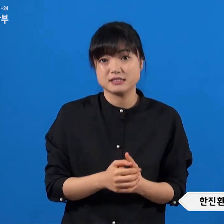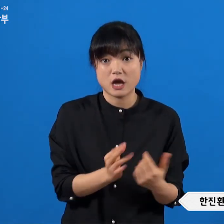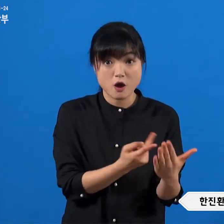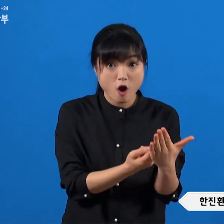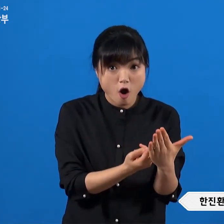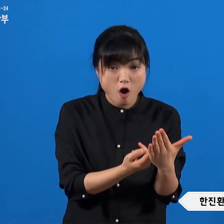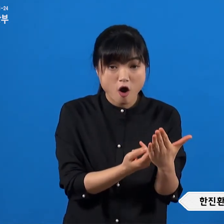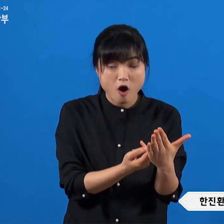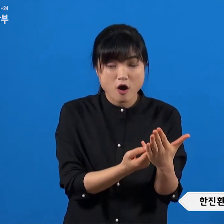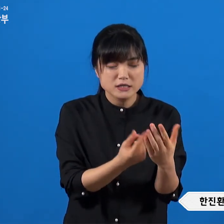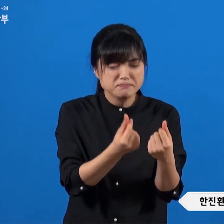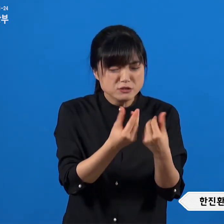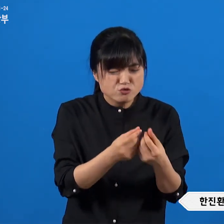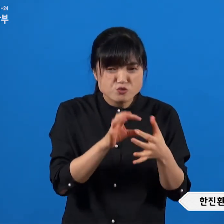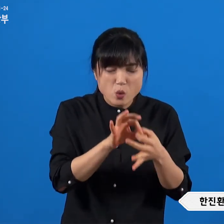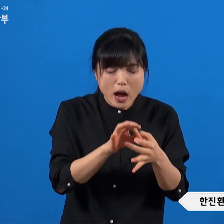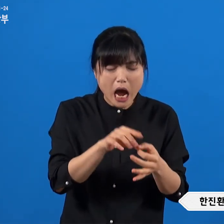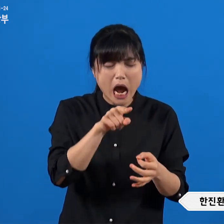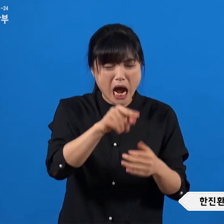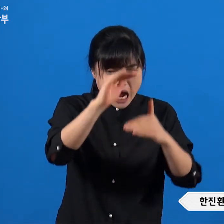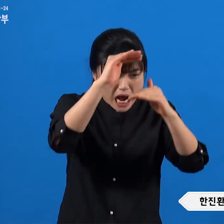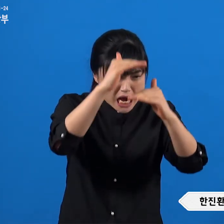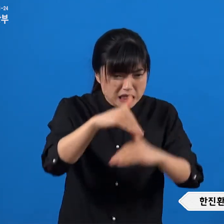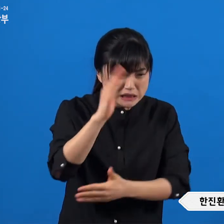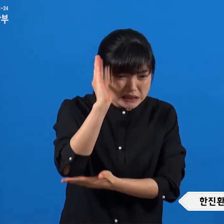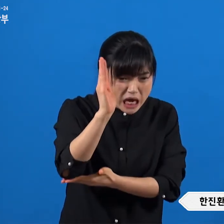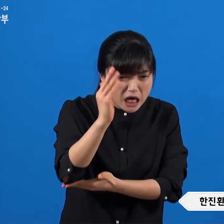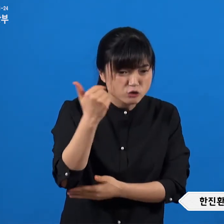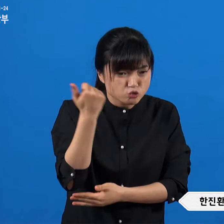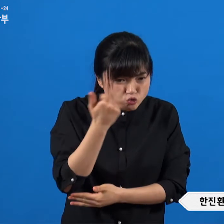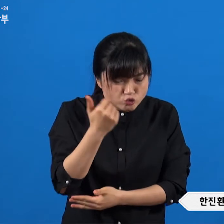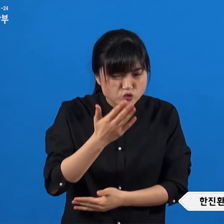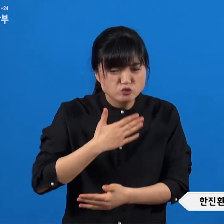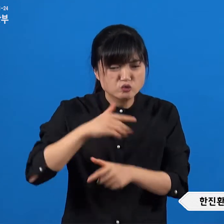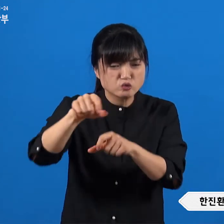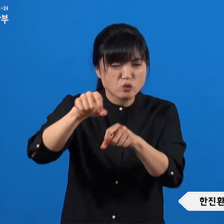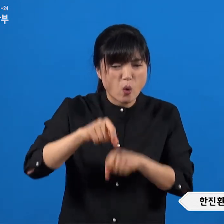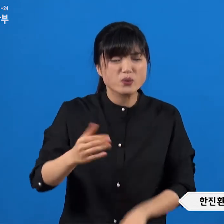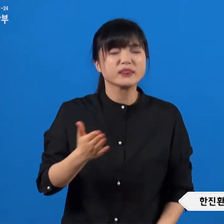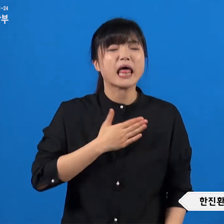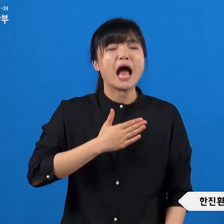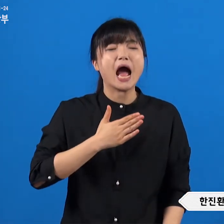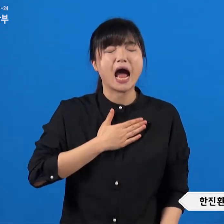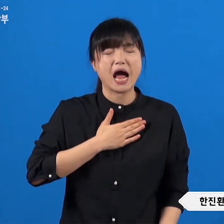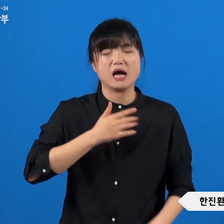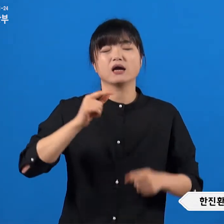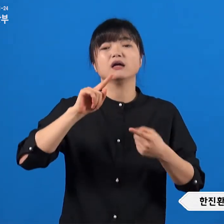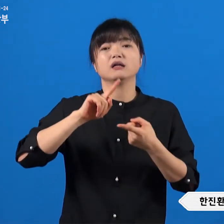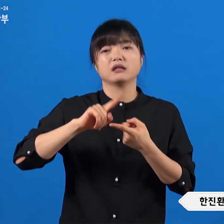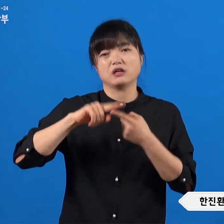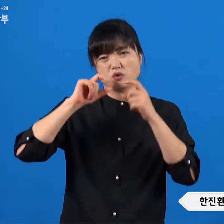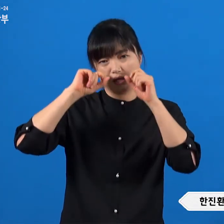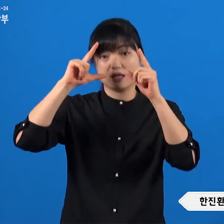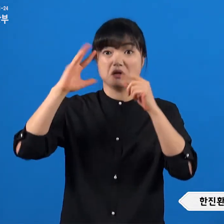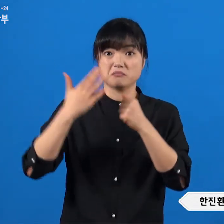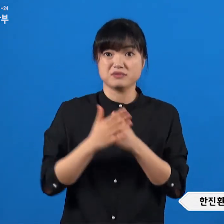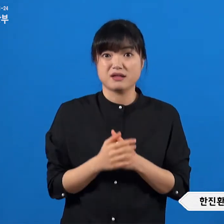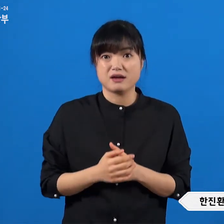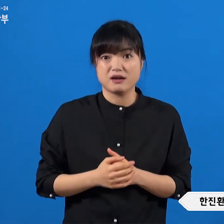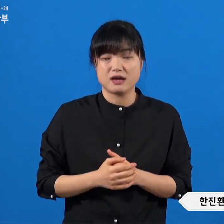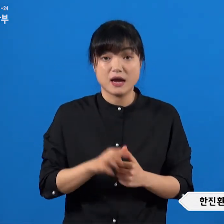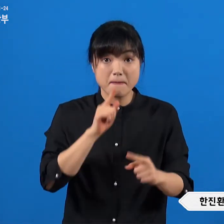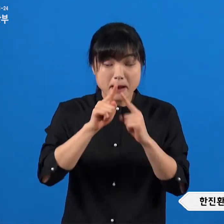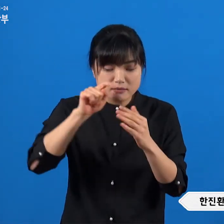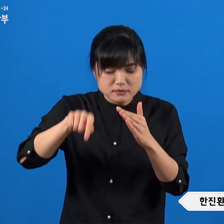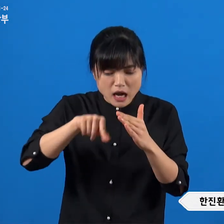통해서 저 얘기가 바로 나의 얘기구나 하는 것을 깨달아야 됩니다. 그럴 때 말씀